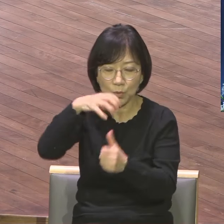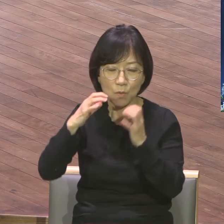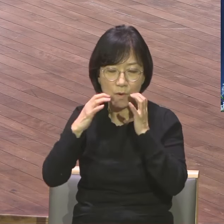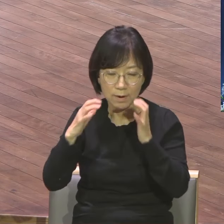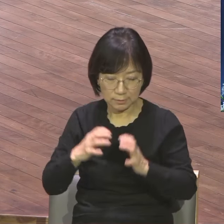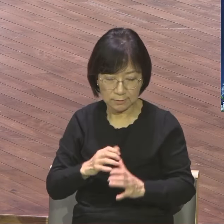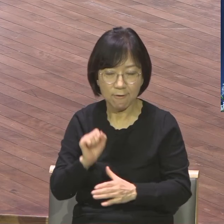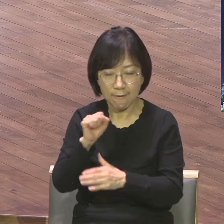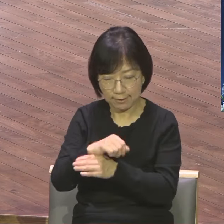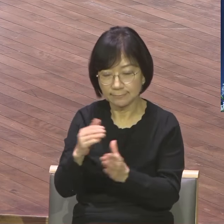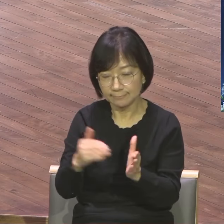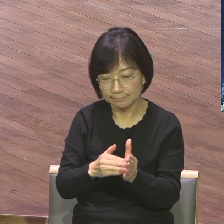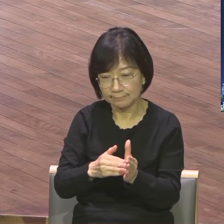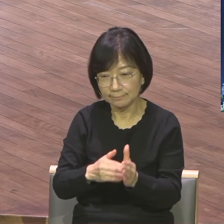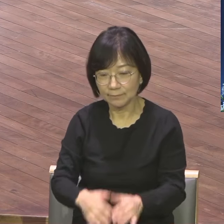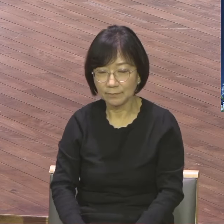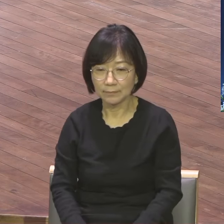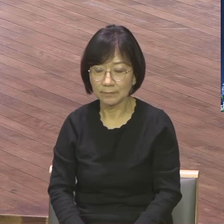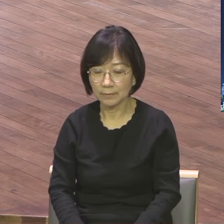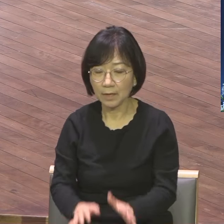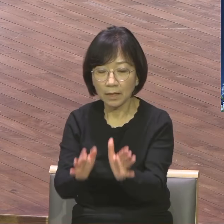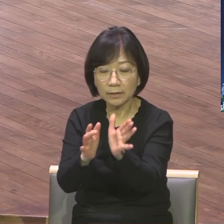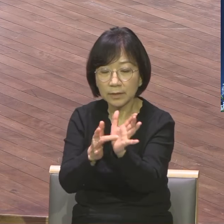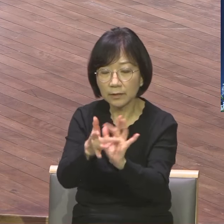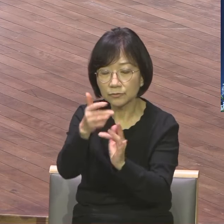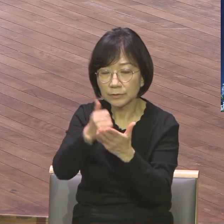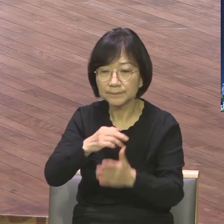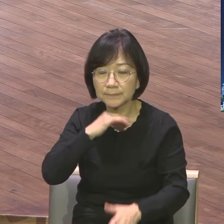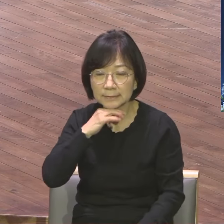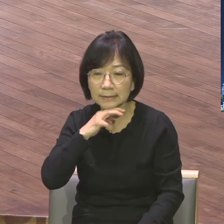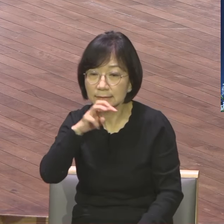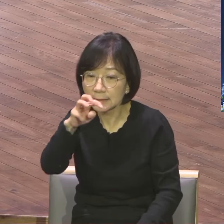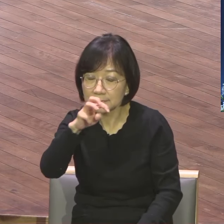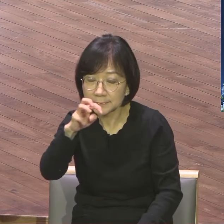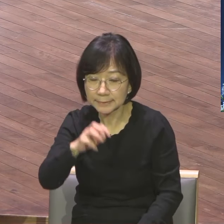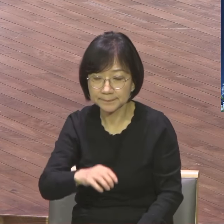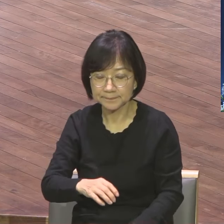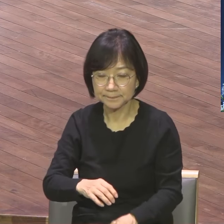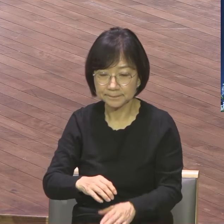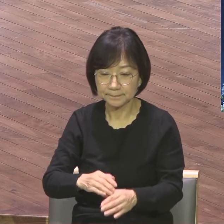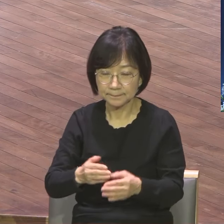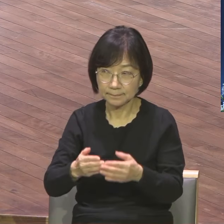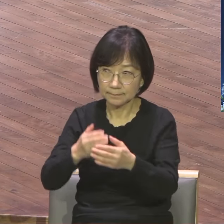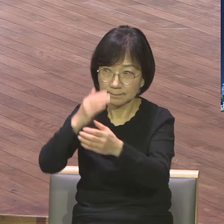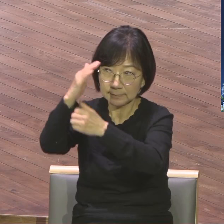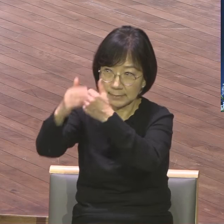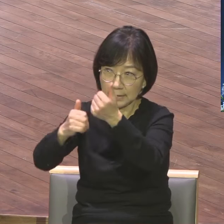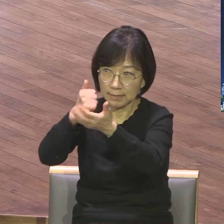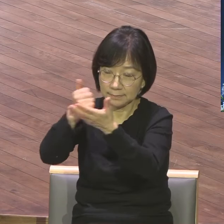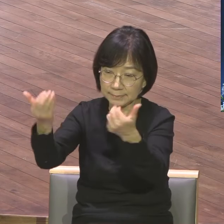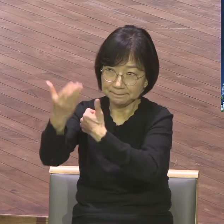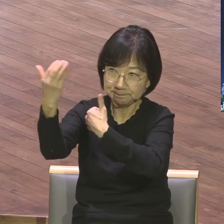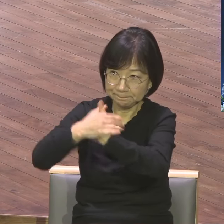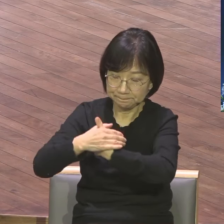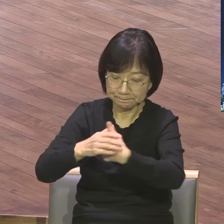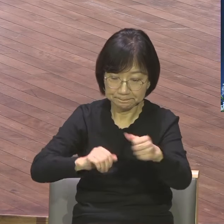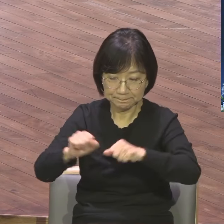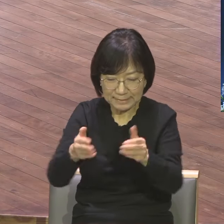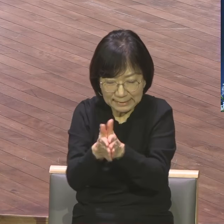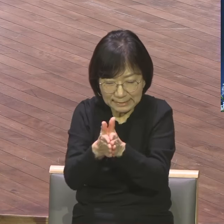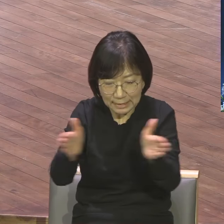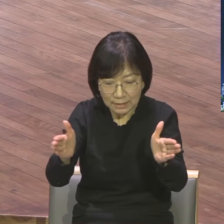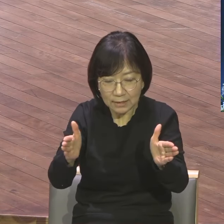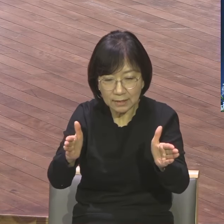30세 되던 내 이제 사역을 시작할 때 제일 먼저 요단강에서 세례 요한에게 세례를